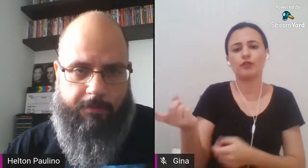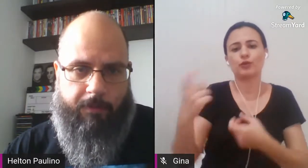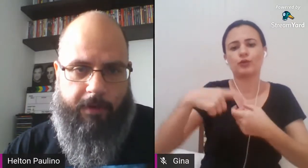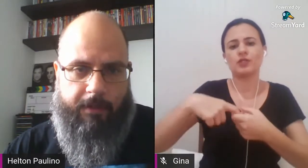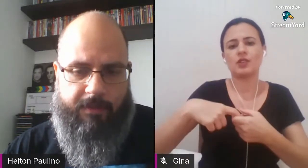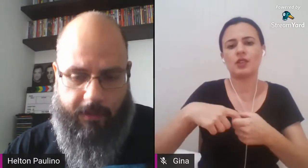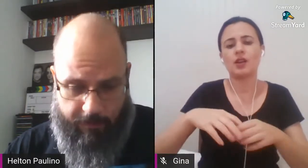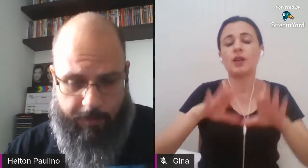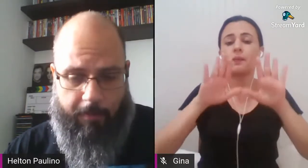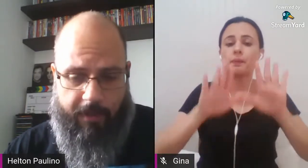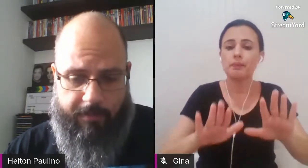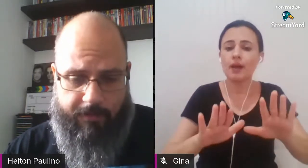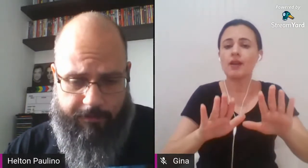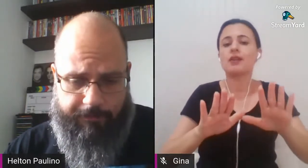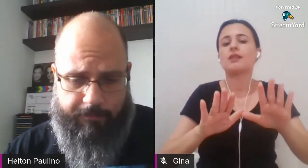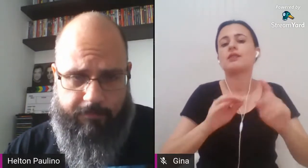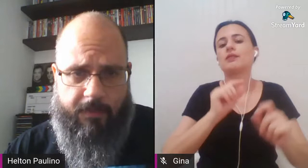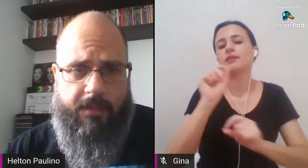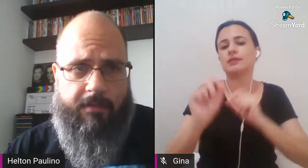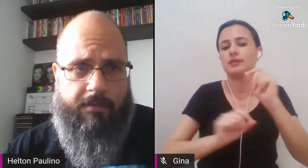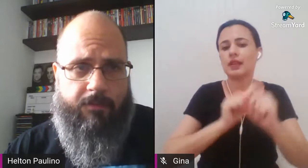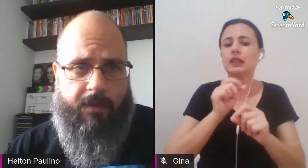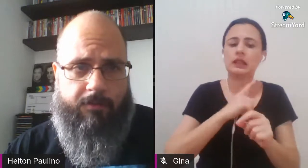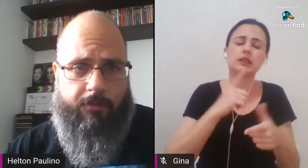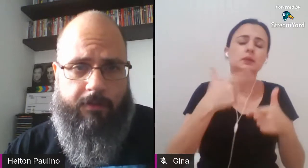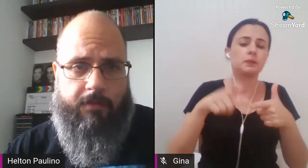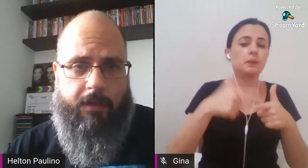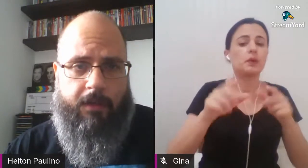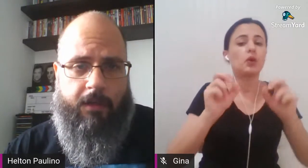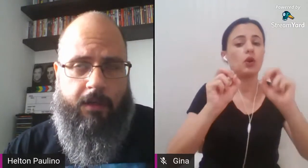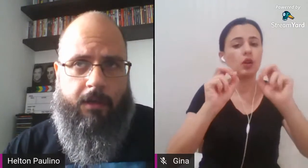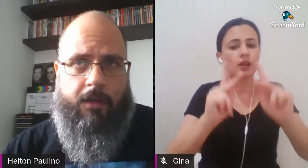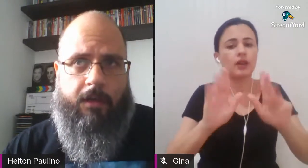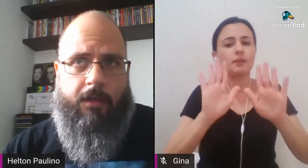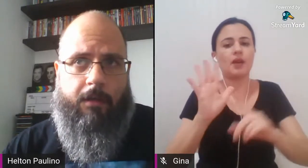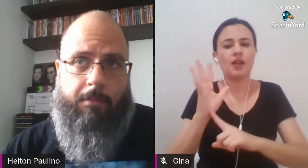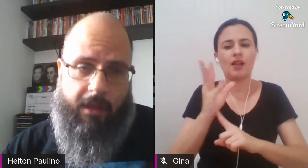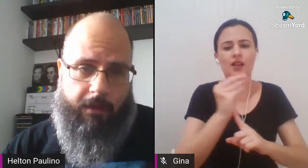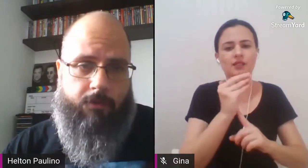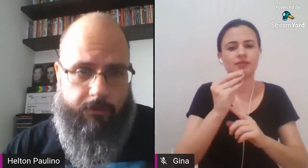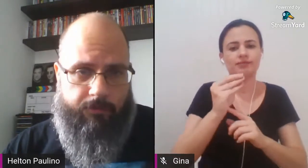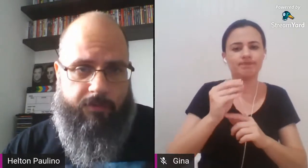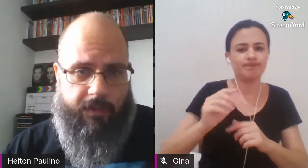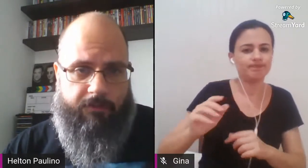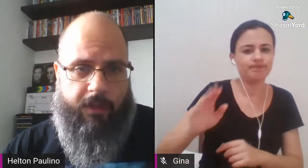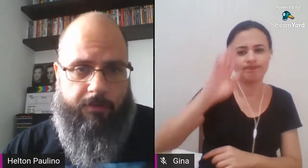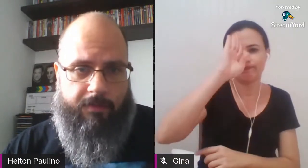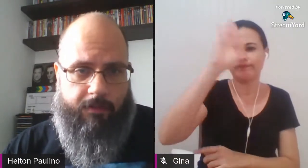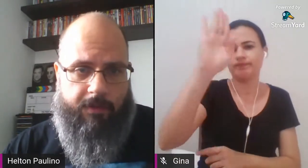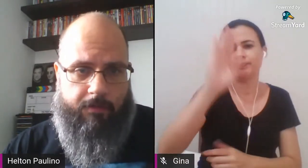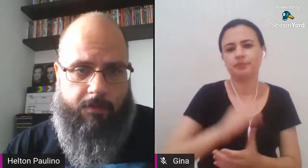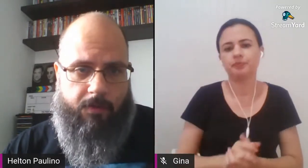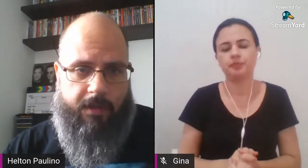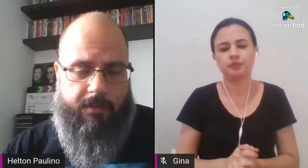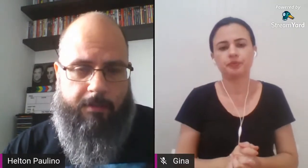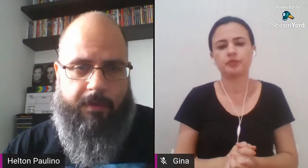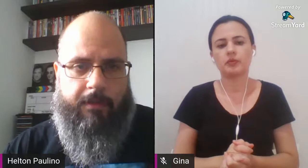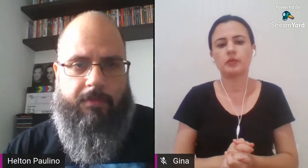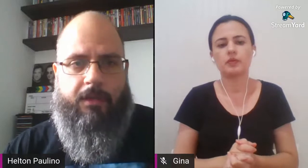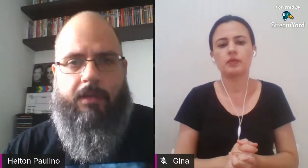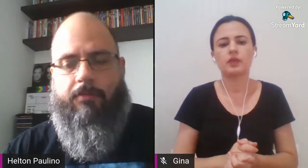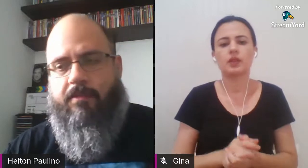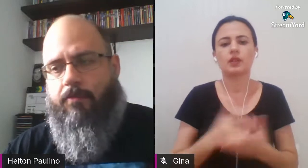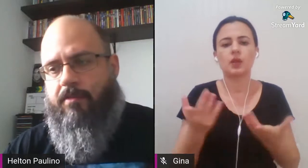todos esses problemas e essas situações. Bem, quando você está numa situação como essa